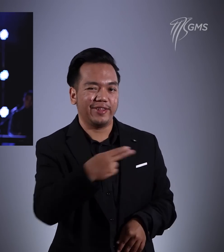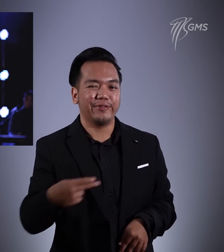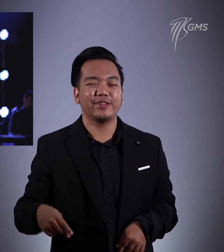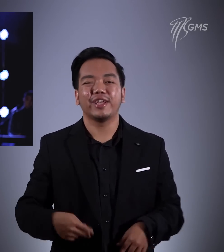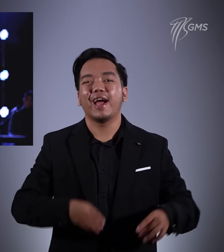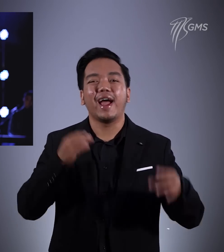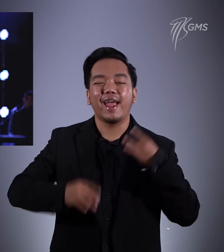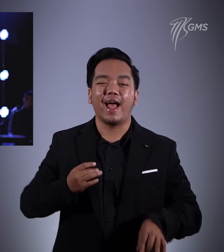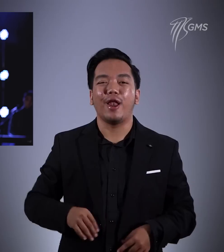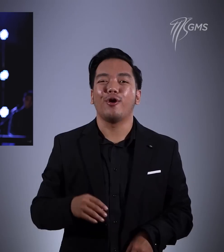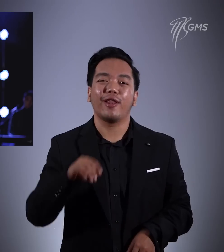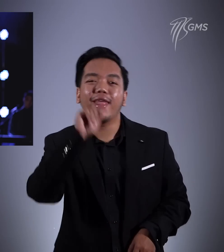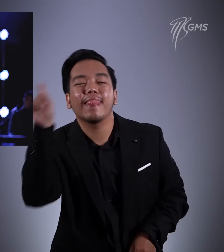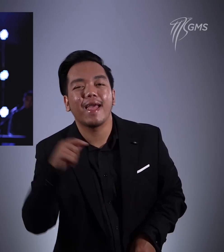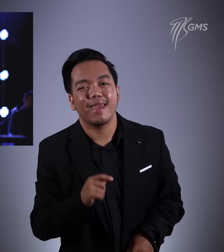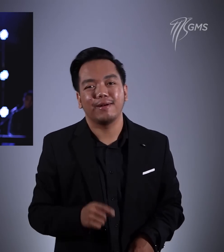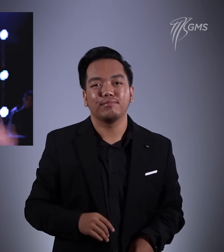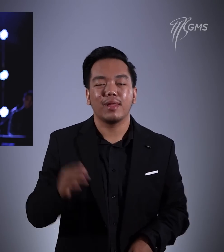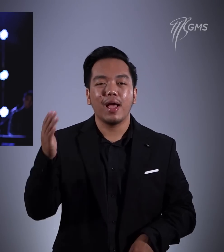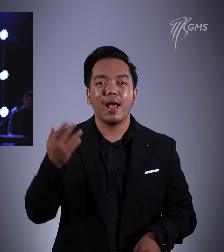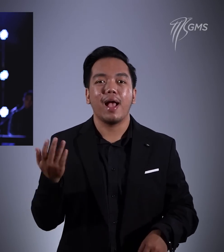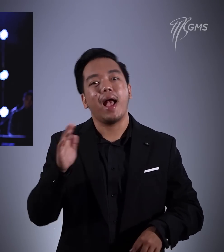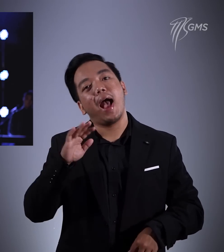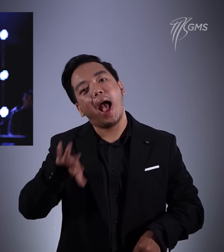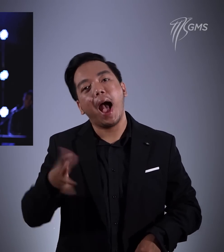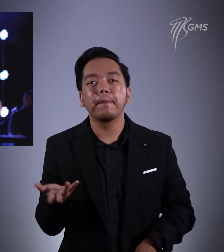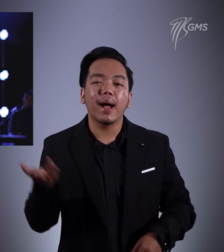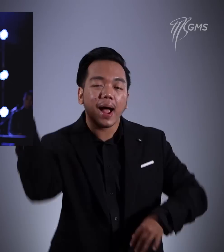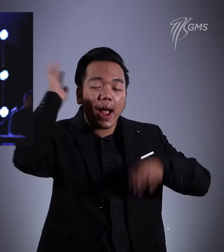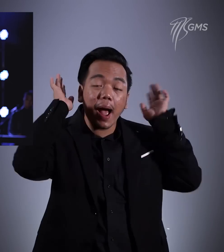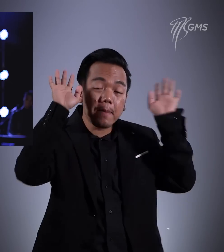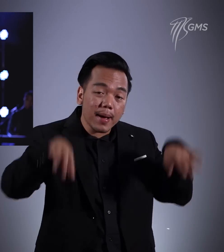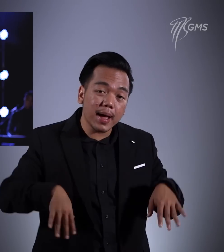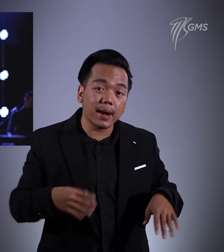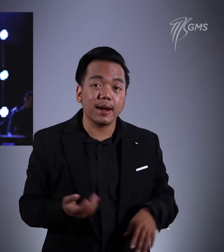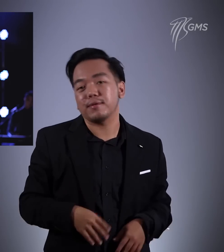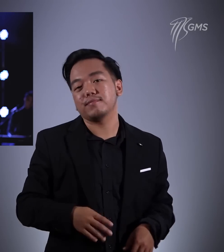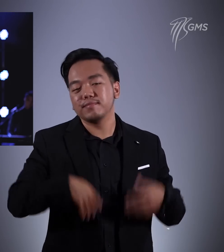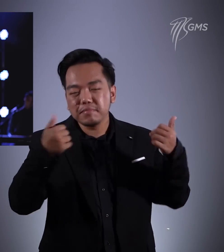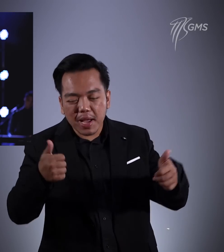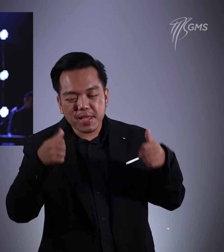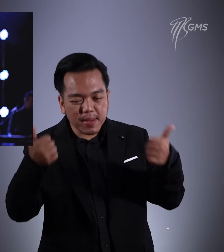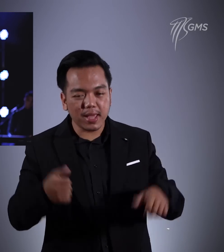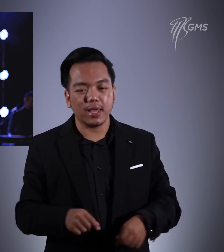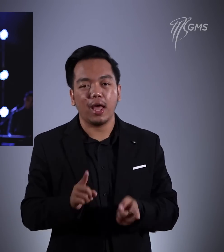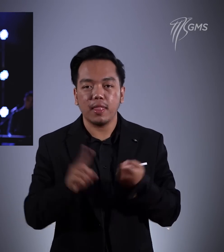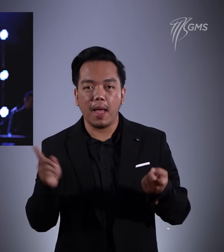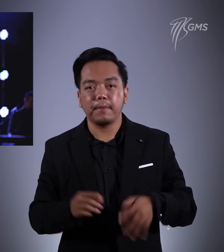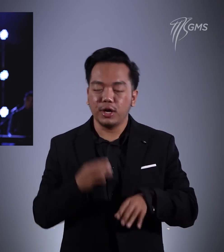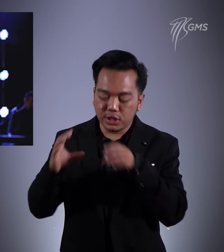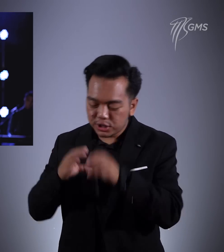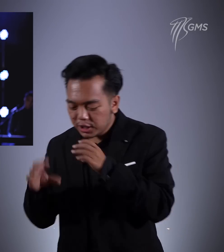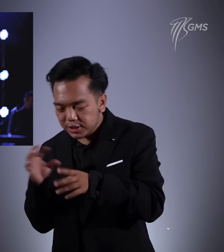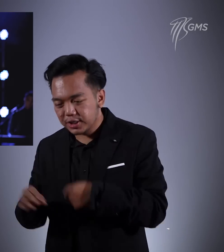positif. Apa kabar? Baik. Nggak mikir dulu, baik dulu. Tapi ngomong lebih lanjut, setengah jam kemudian berlinang air